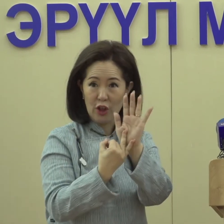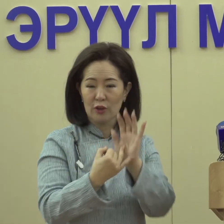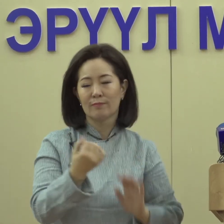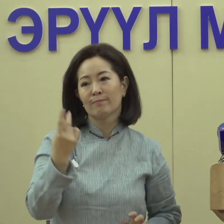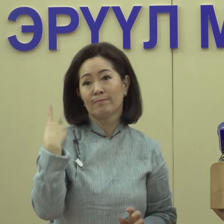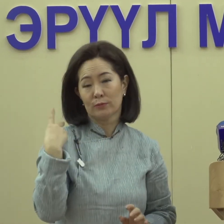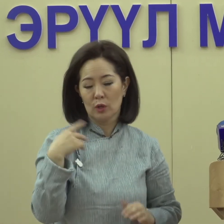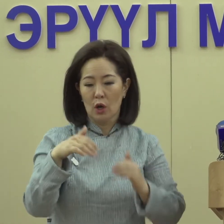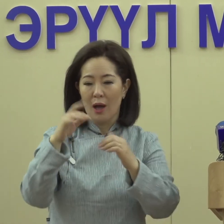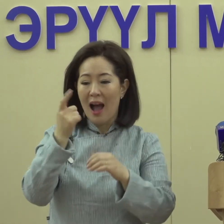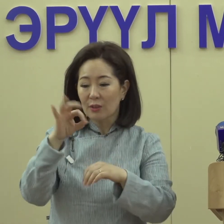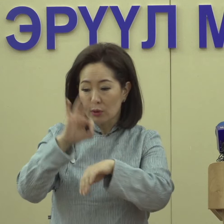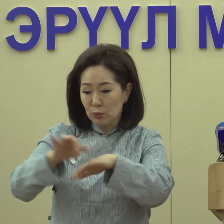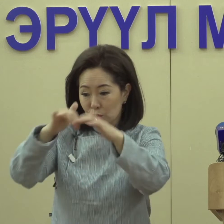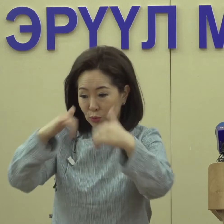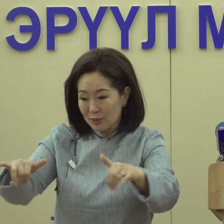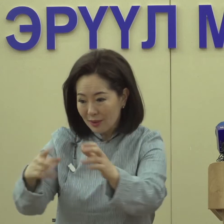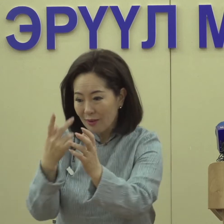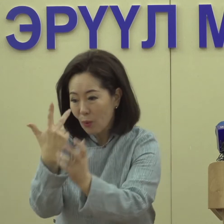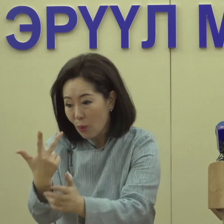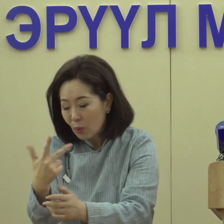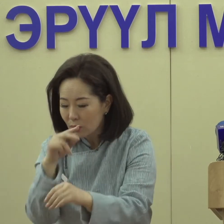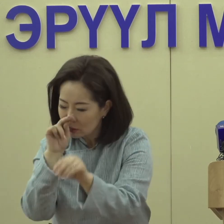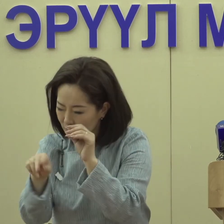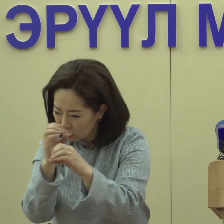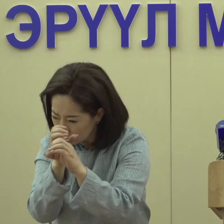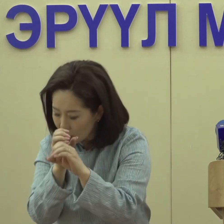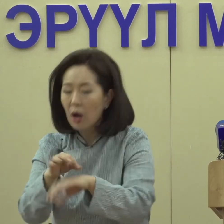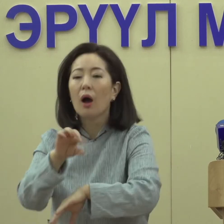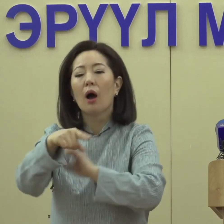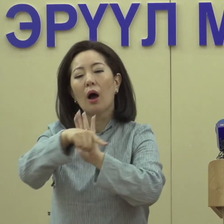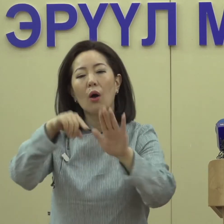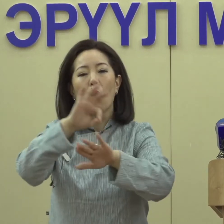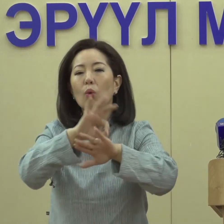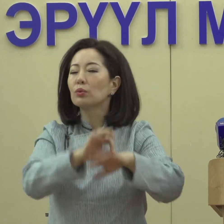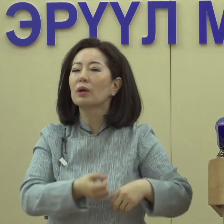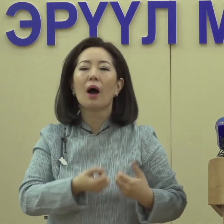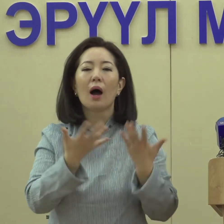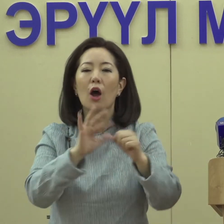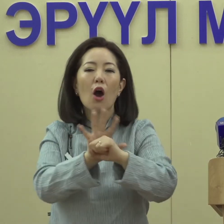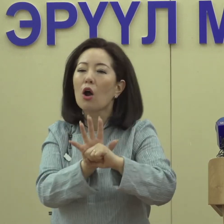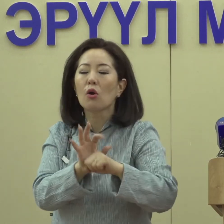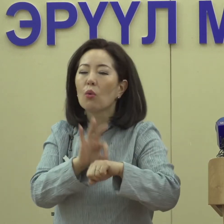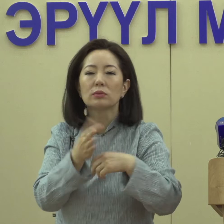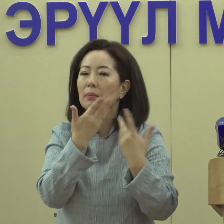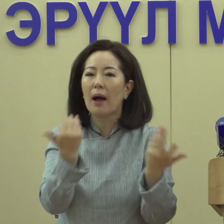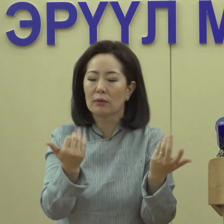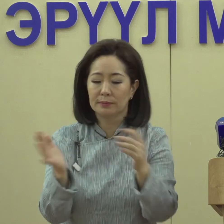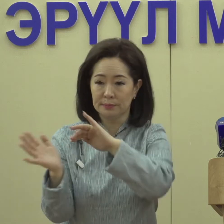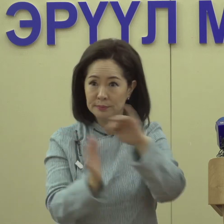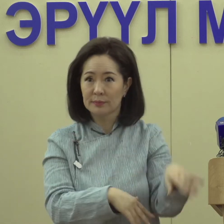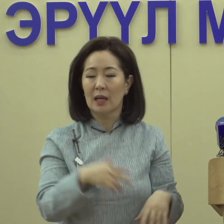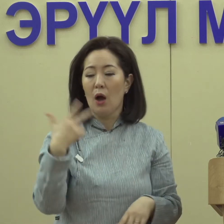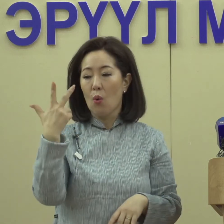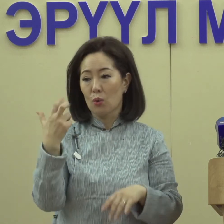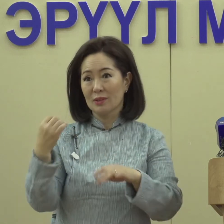тусгаарлагдсан уран тохиолдлын шинжилгээнд коронавирус илрээгүй байна. 20 оны 3 сарын 7-нд